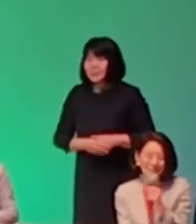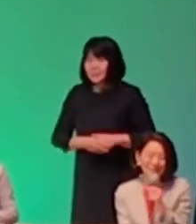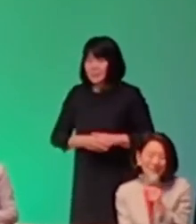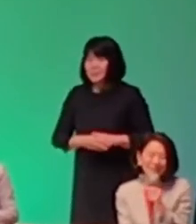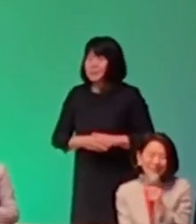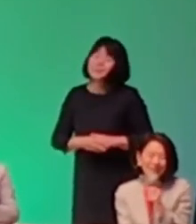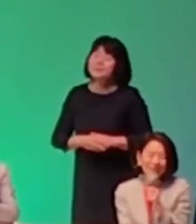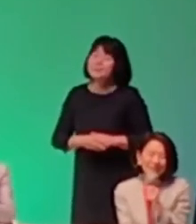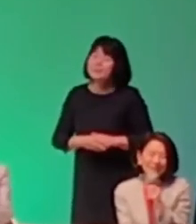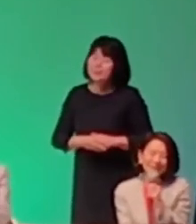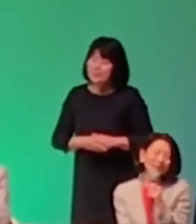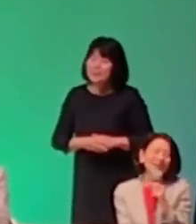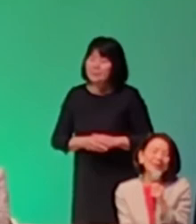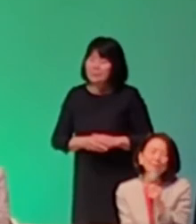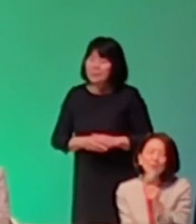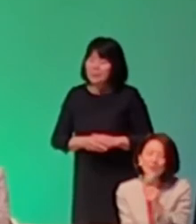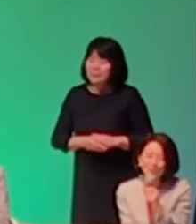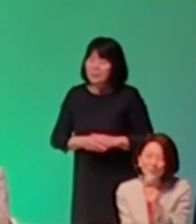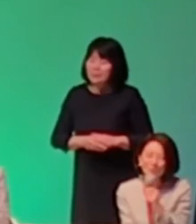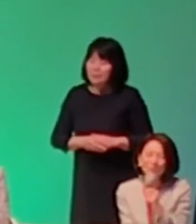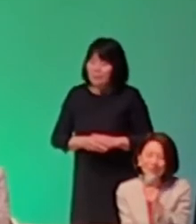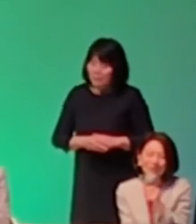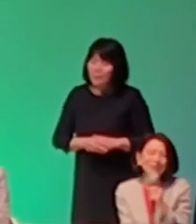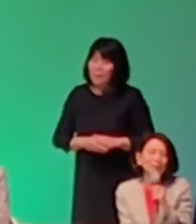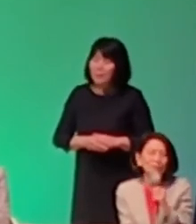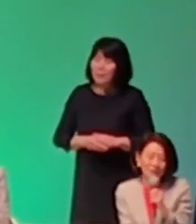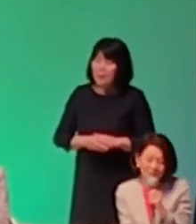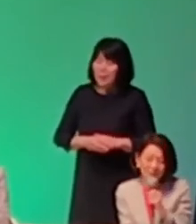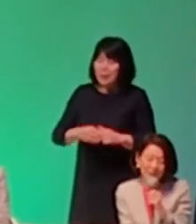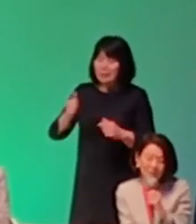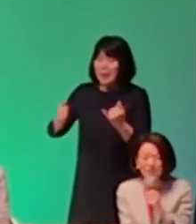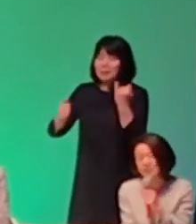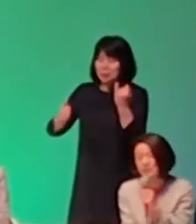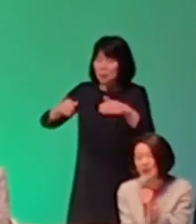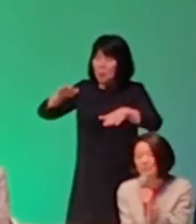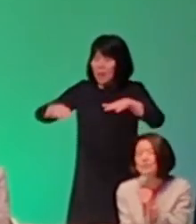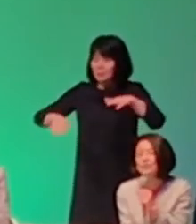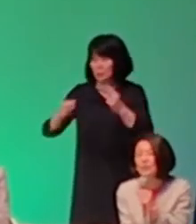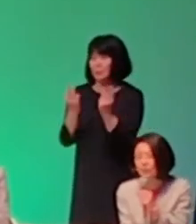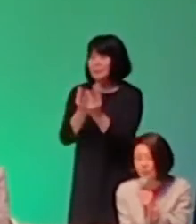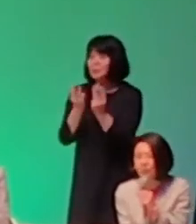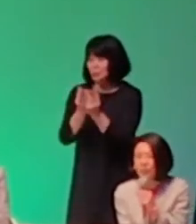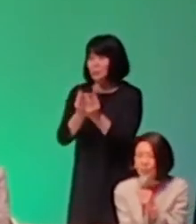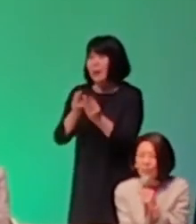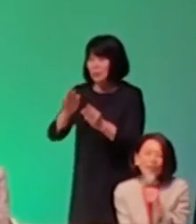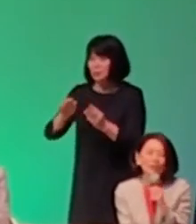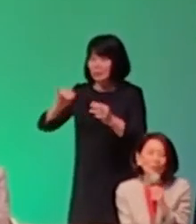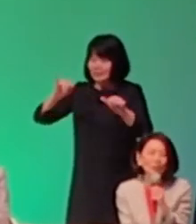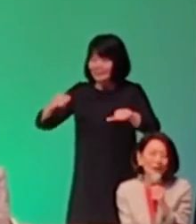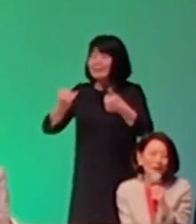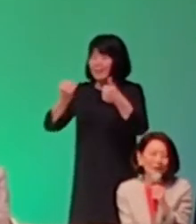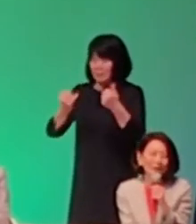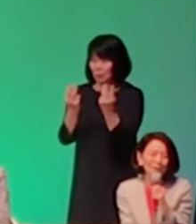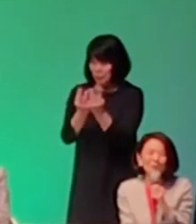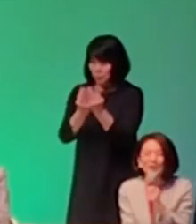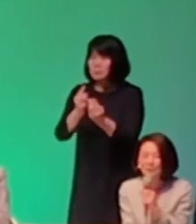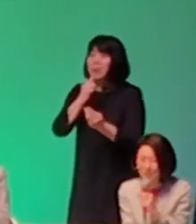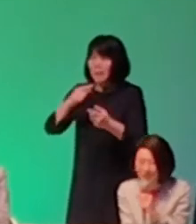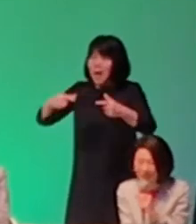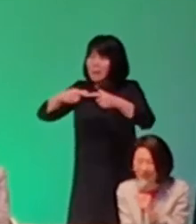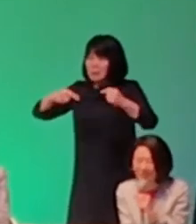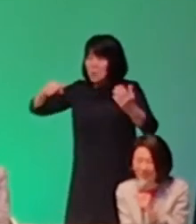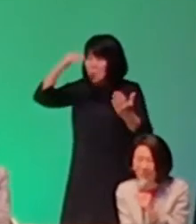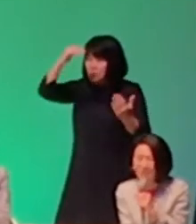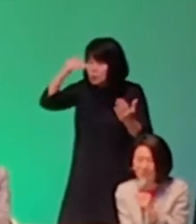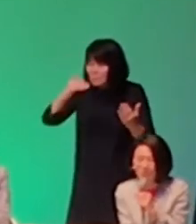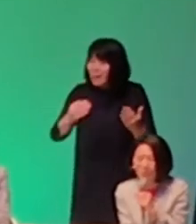と思っています。ジェンダーギャップ指数といって男女の格差を表す指数があるんですけれども、これ日本はどれだけの